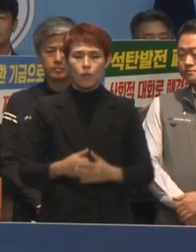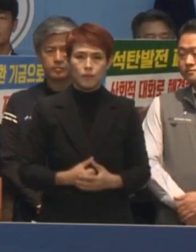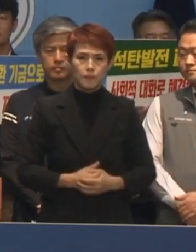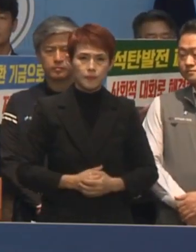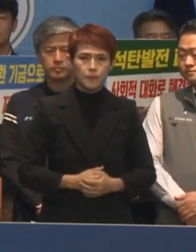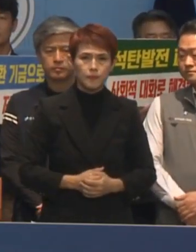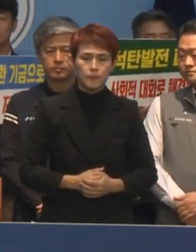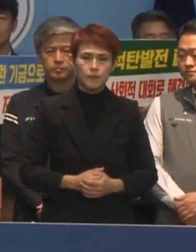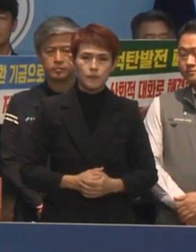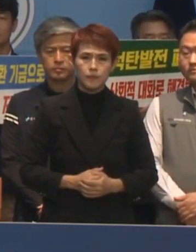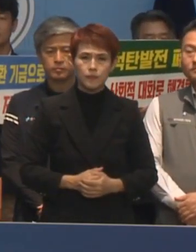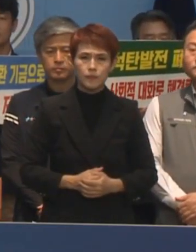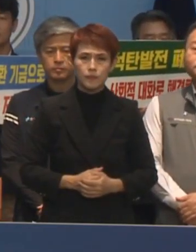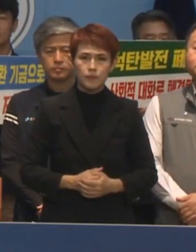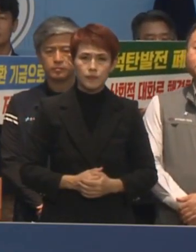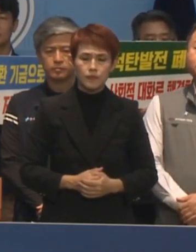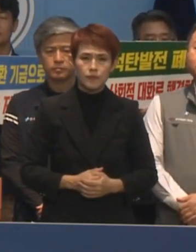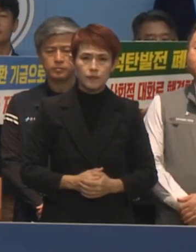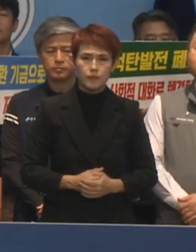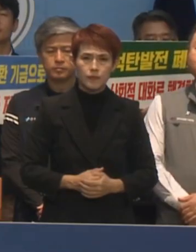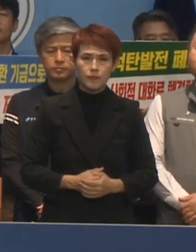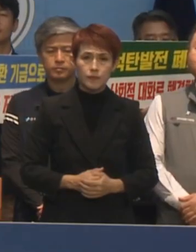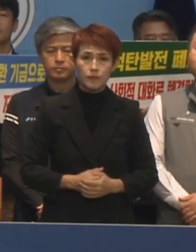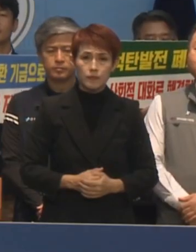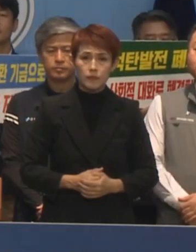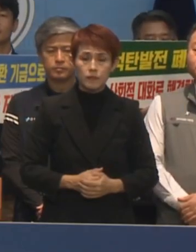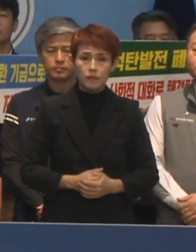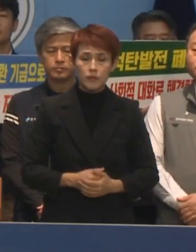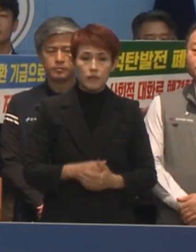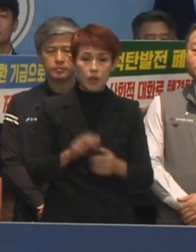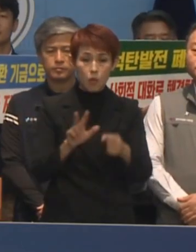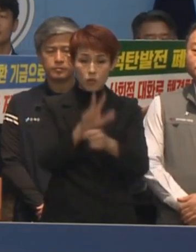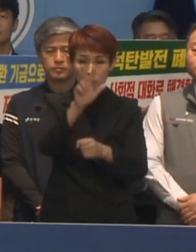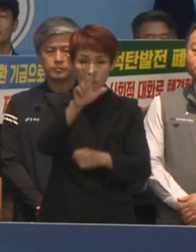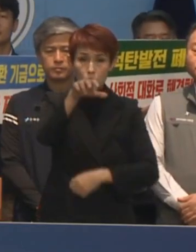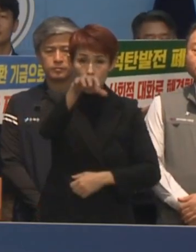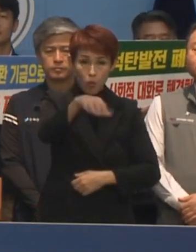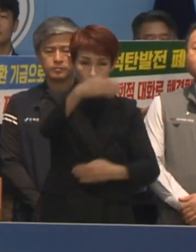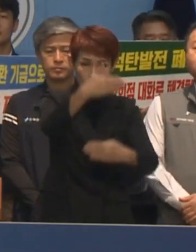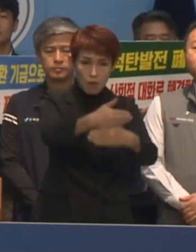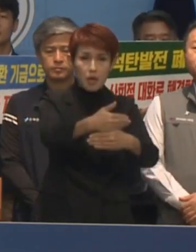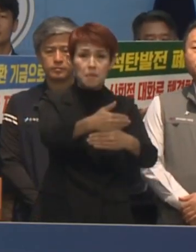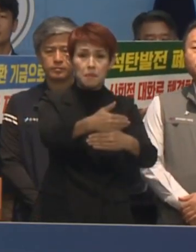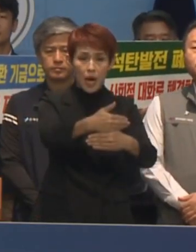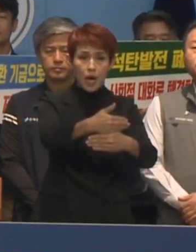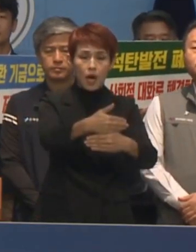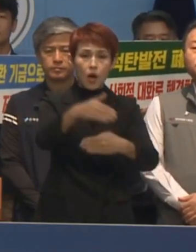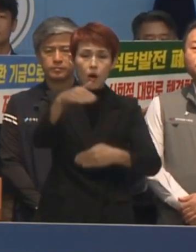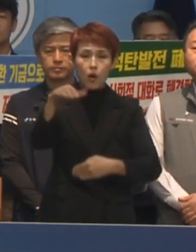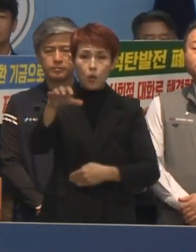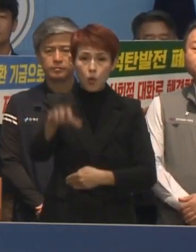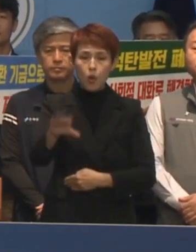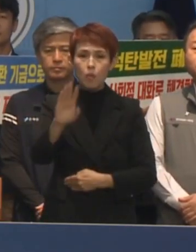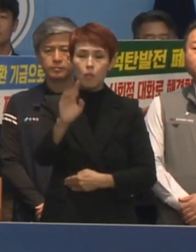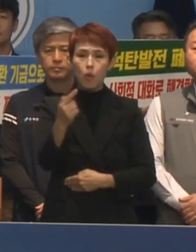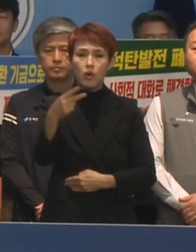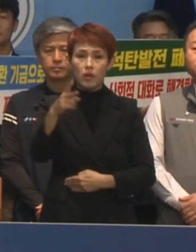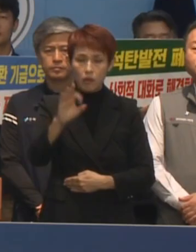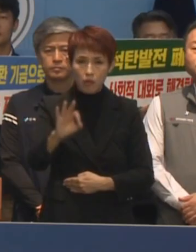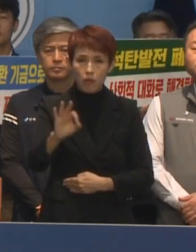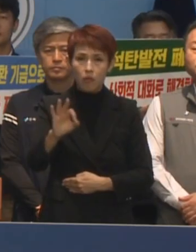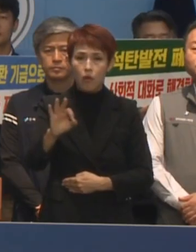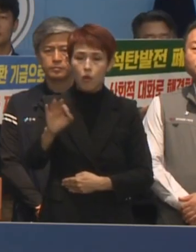결과도 발표되었습니다. 하지만 석탄 화력 발전소가 이미 폐지된 보령 화력, 호남 화력 등에